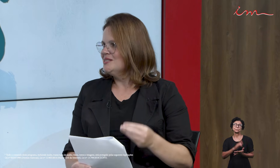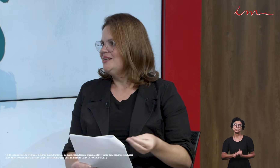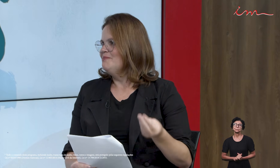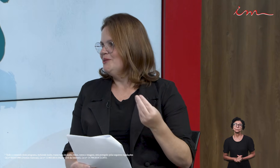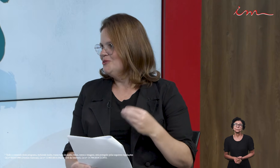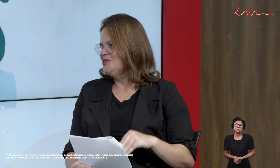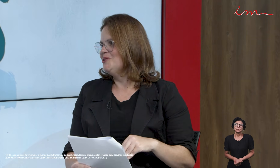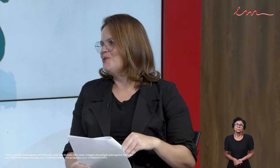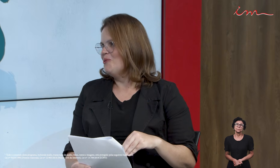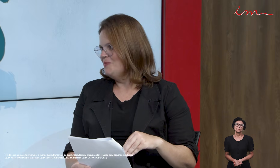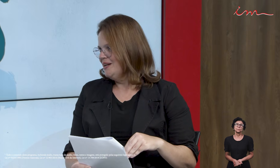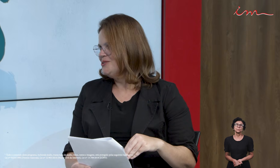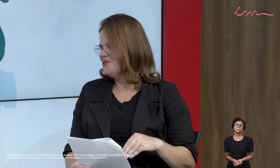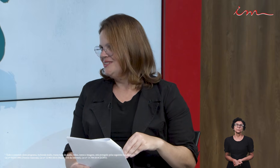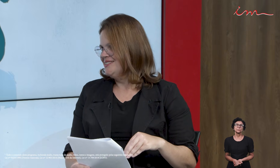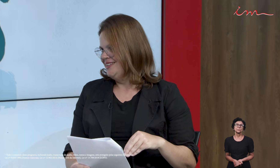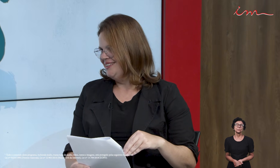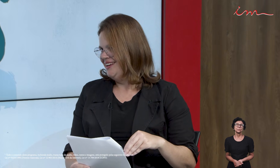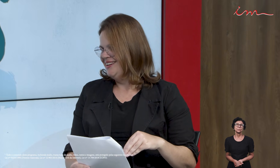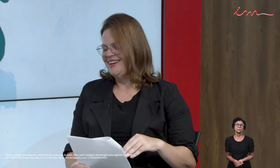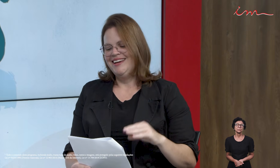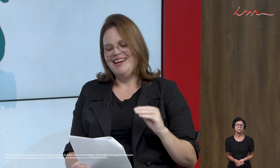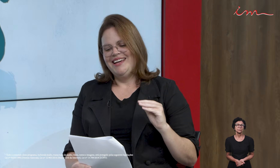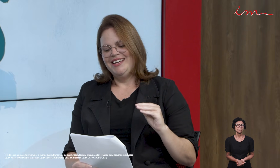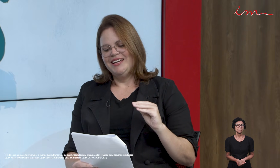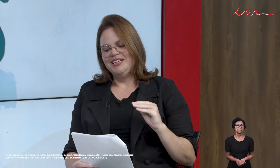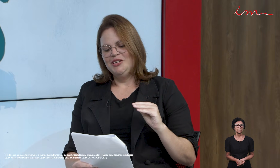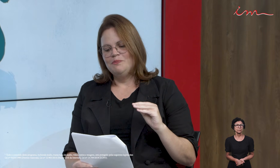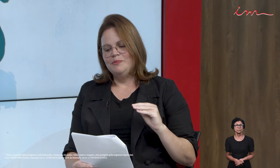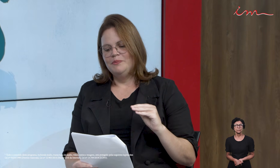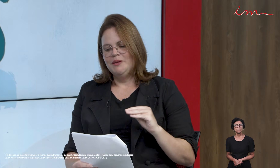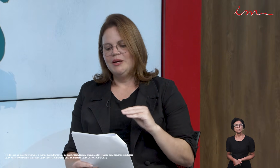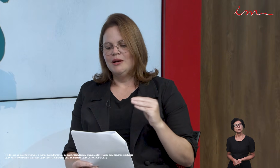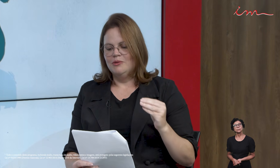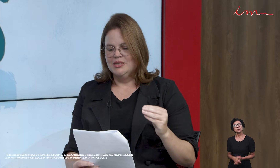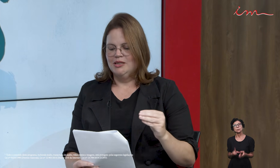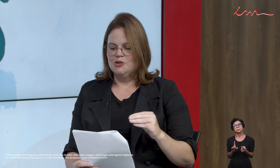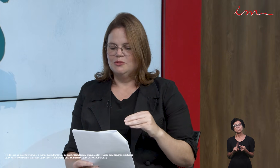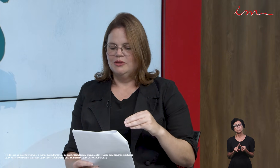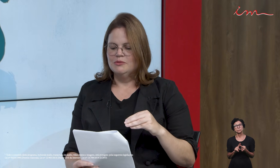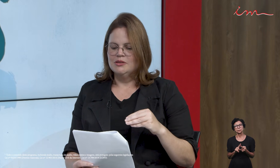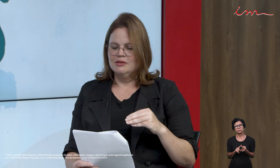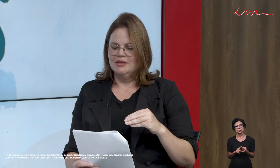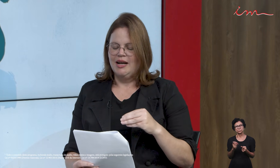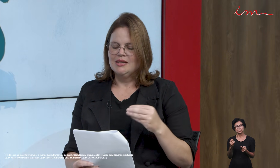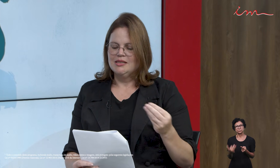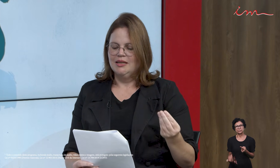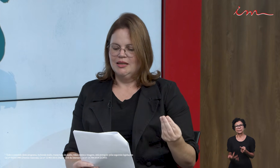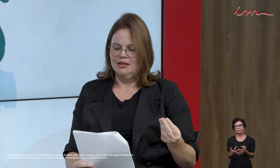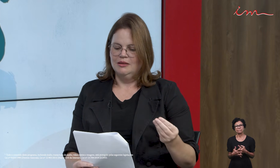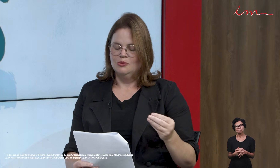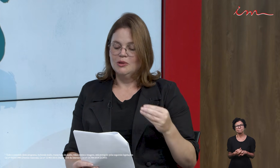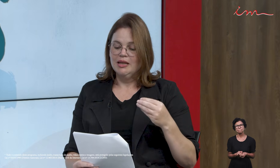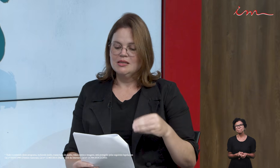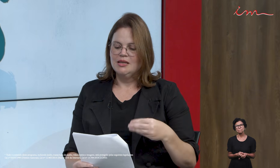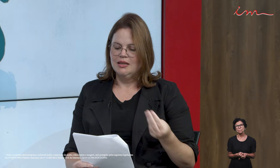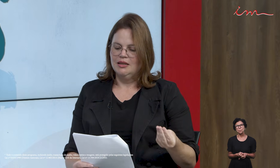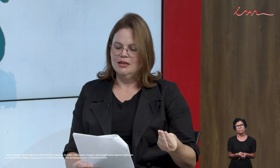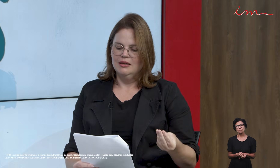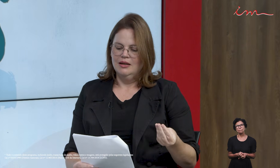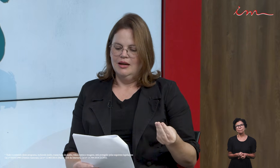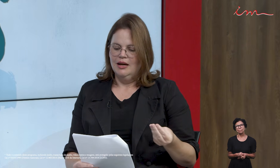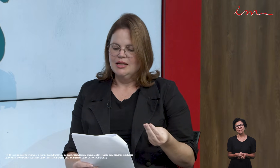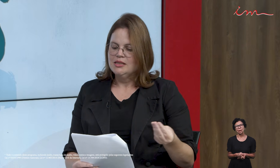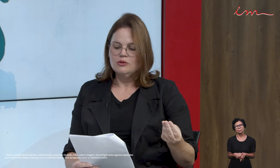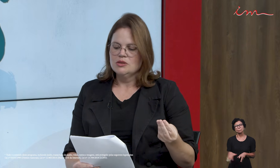já trouxe elementos de comparações, né? E aí, primeira coisa que nós podemos trazer aqui, o que